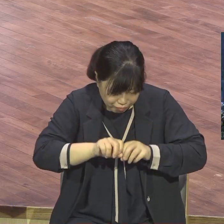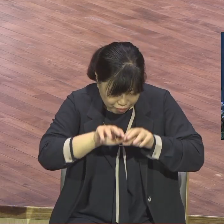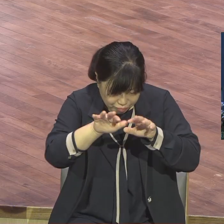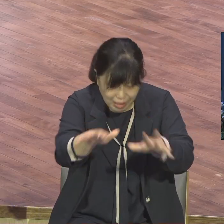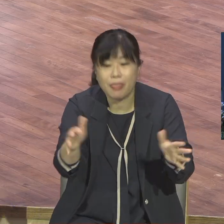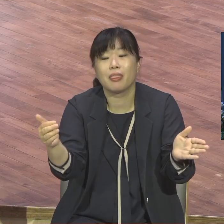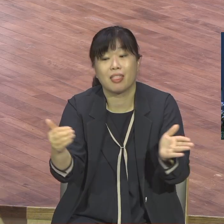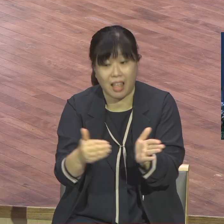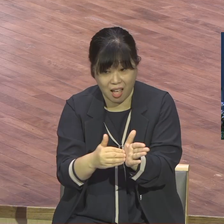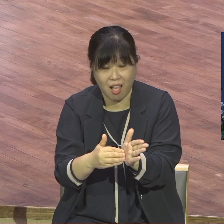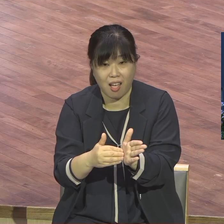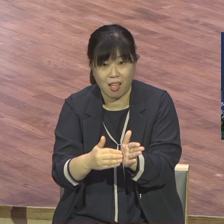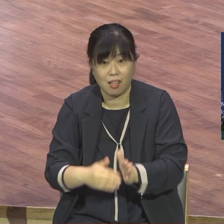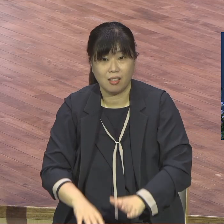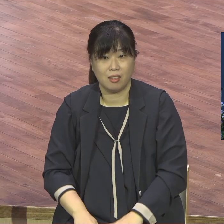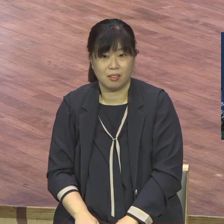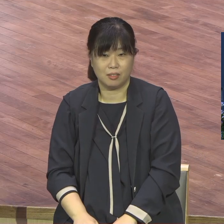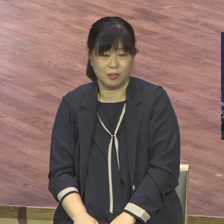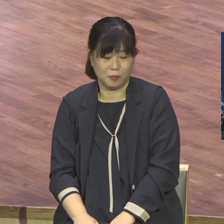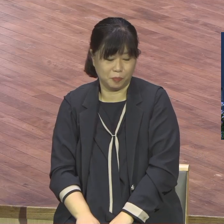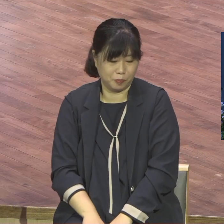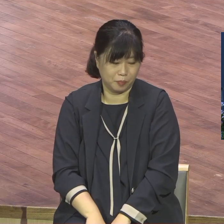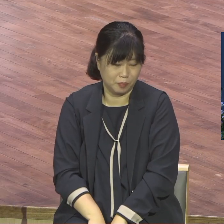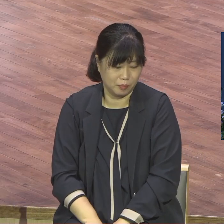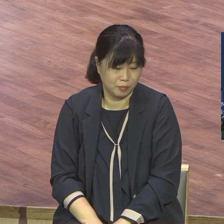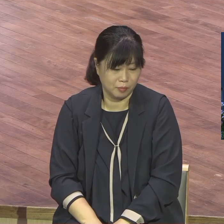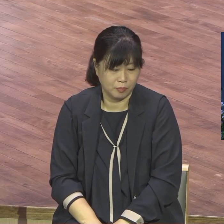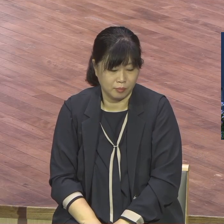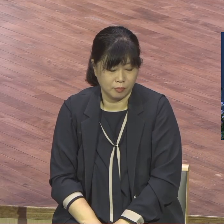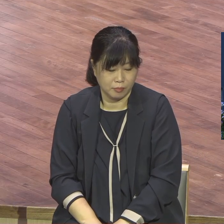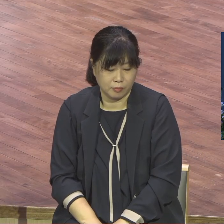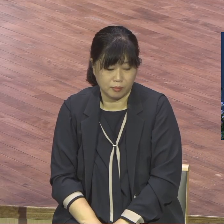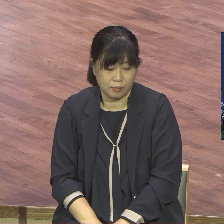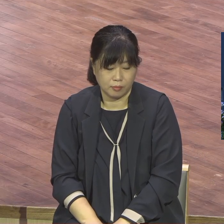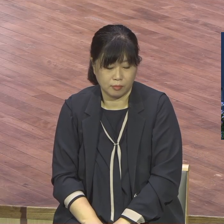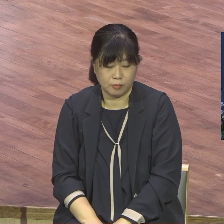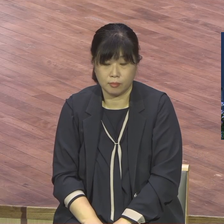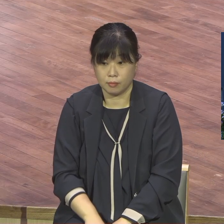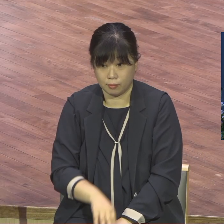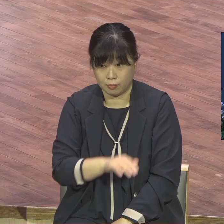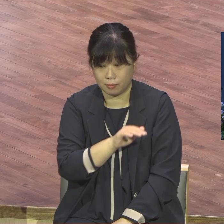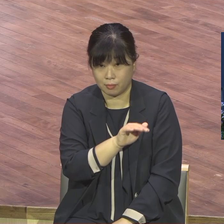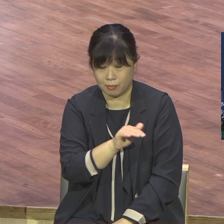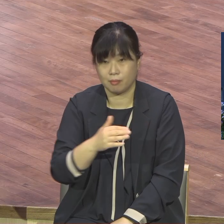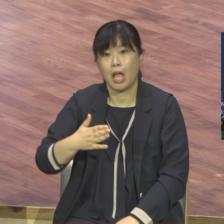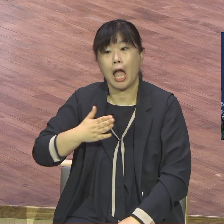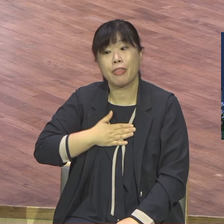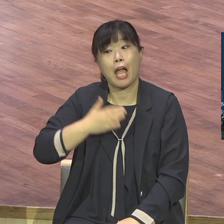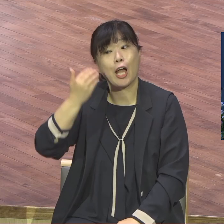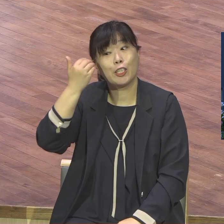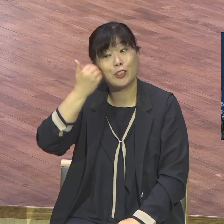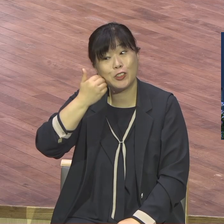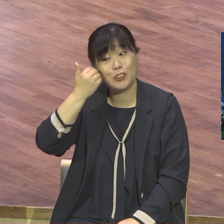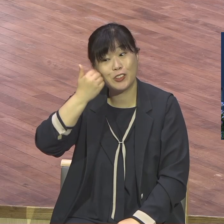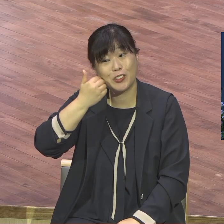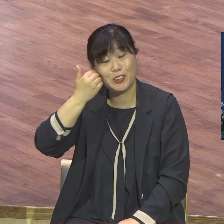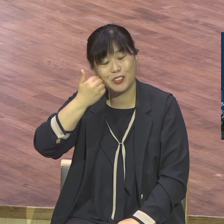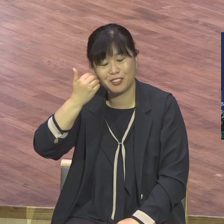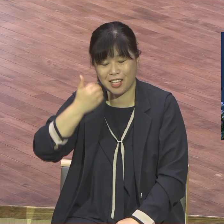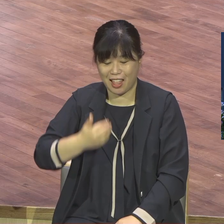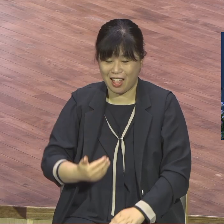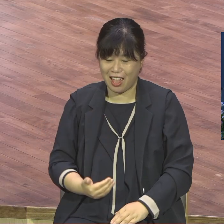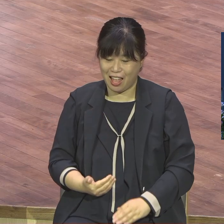이 로마 교회 성도들에게 자신이 이방인들을 위해서 복음 제사장 직분을 감당하면서